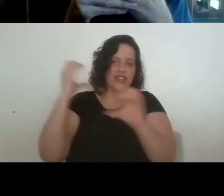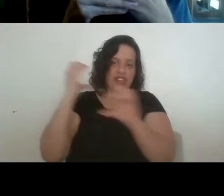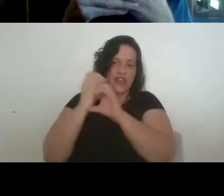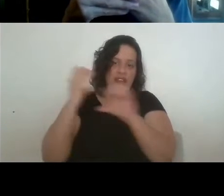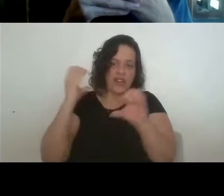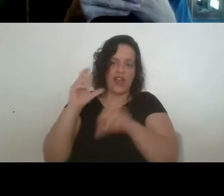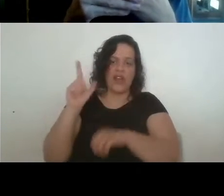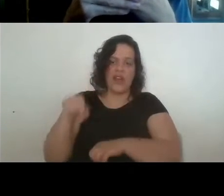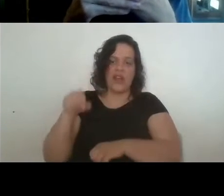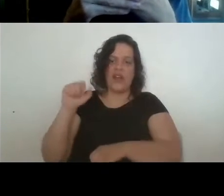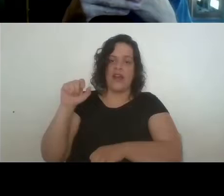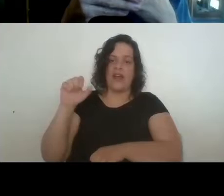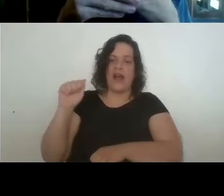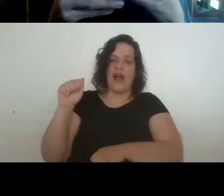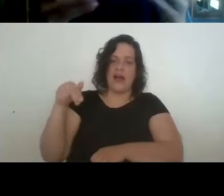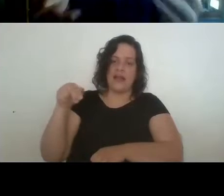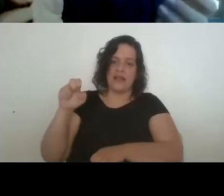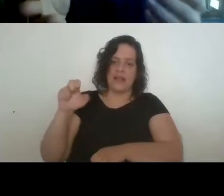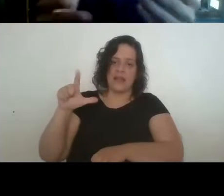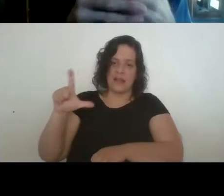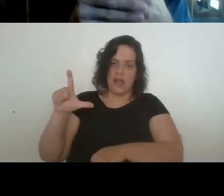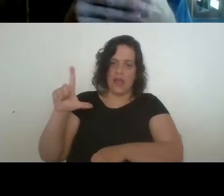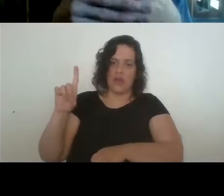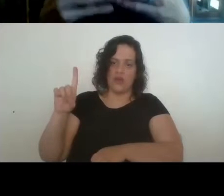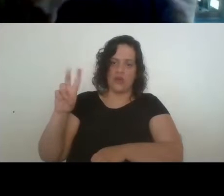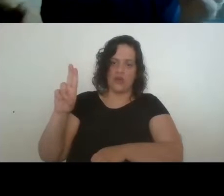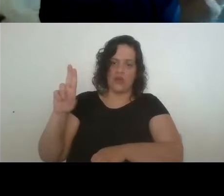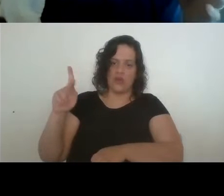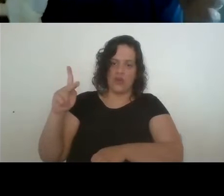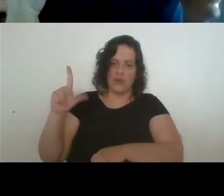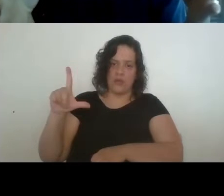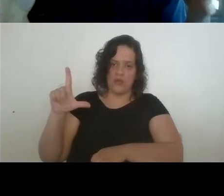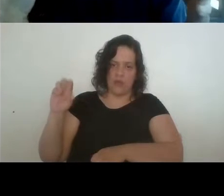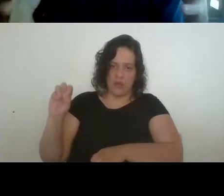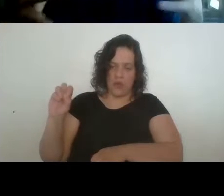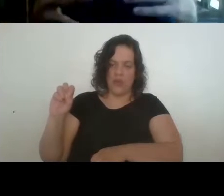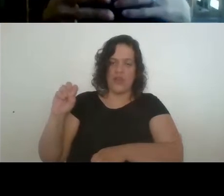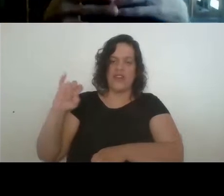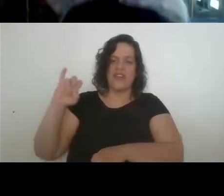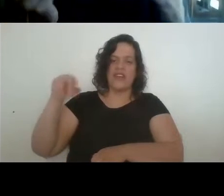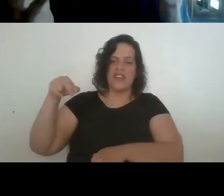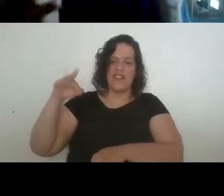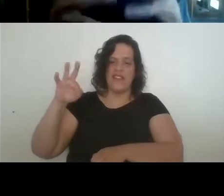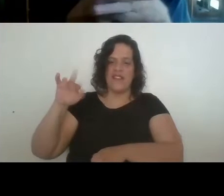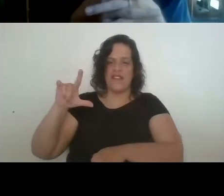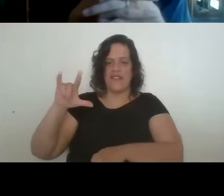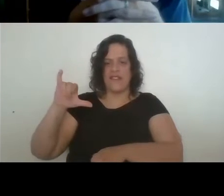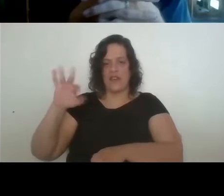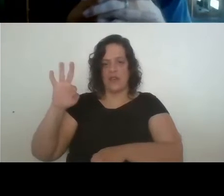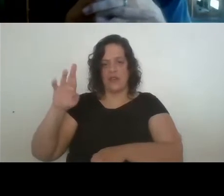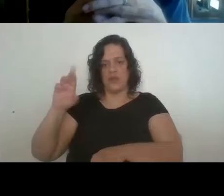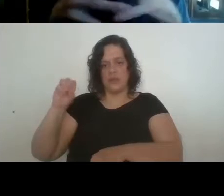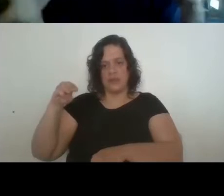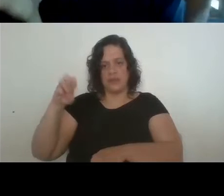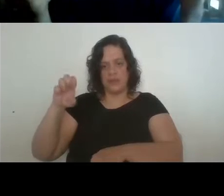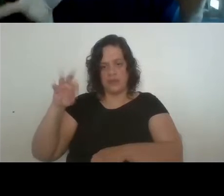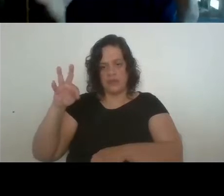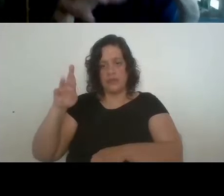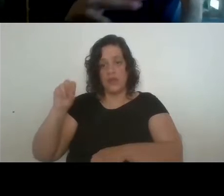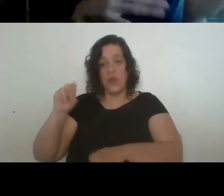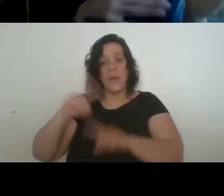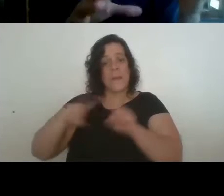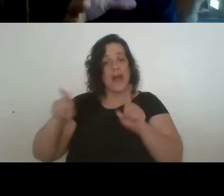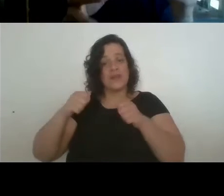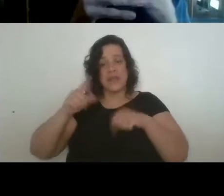anel duplo, mas o infiltrômetro você precisa ter peças especiais, são 2